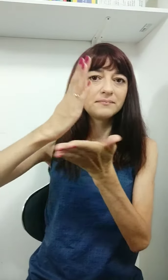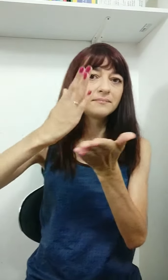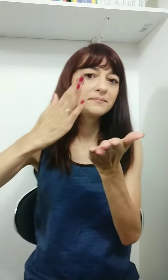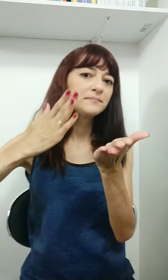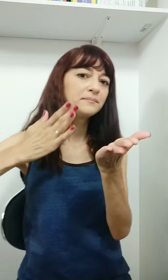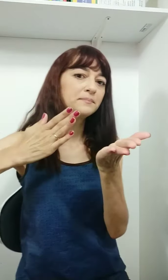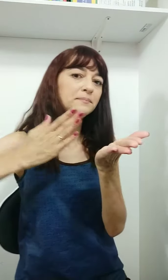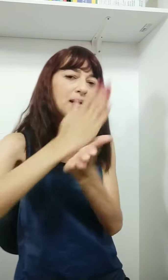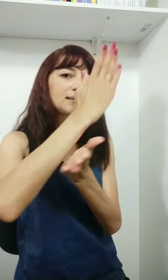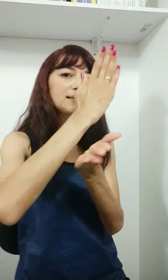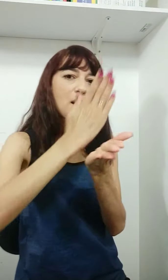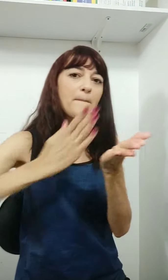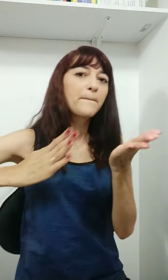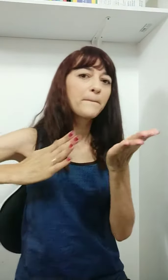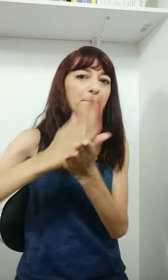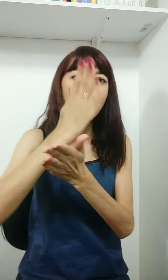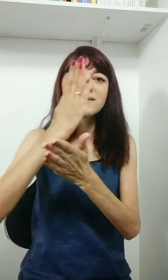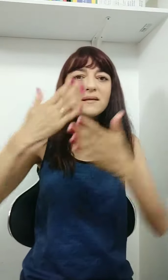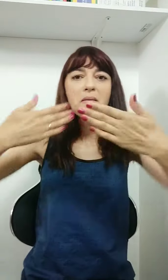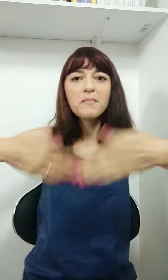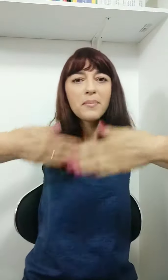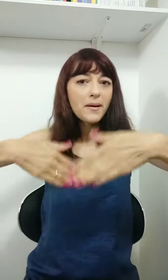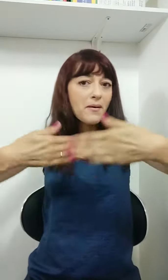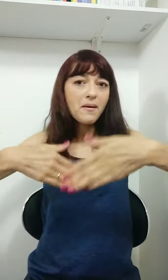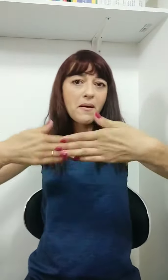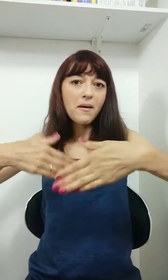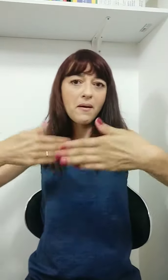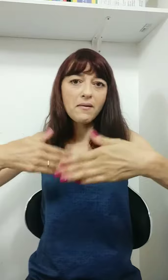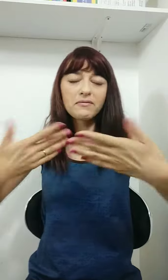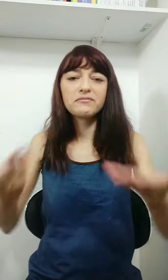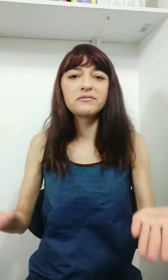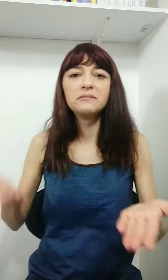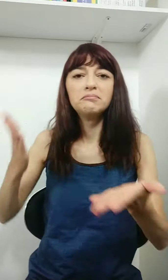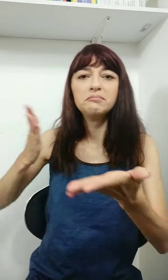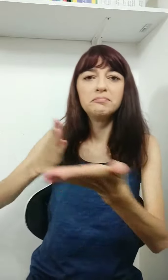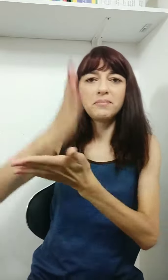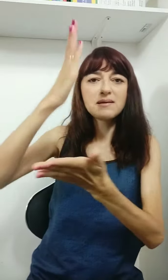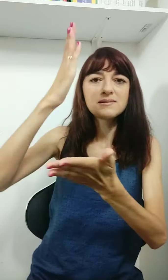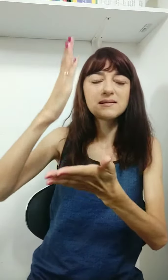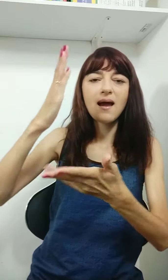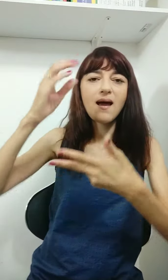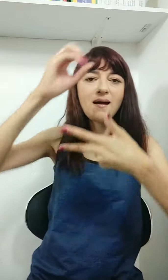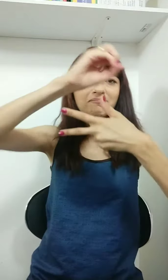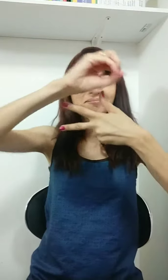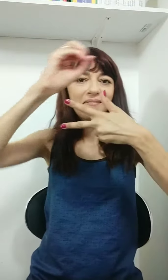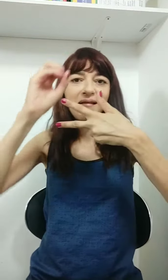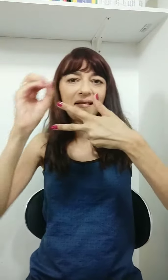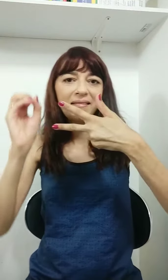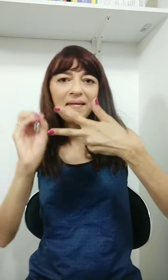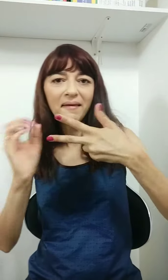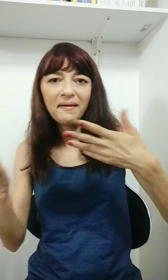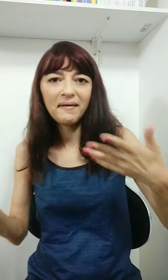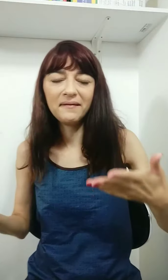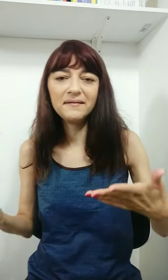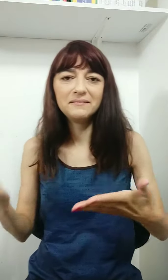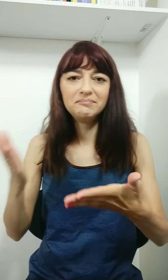né? Olha o sinal de passar, ser aprovado em alguma prova, alguma avaliação, né? Então, talvez você foi